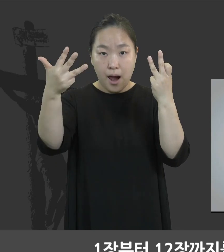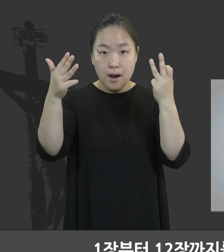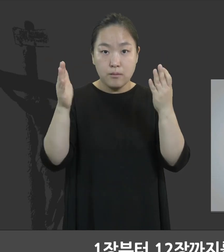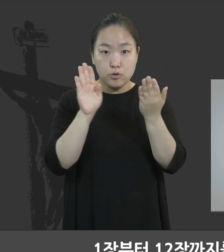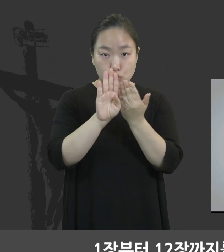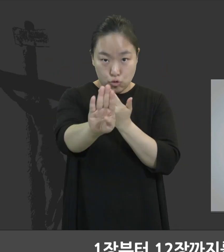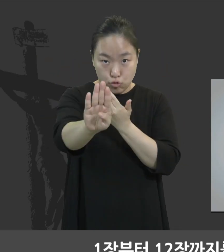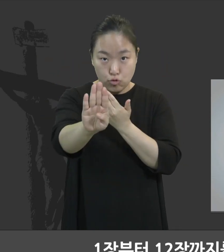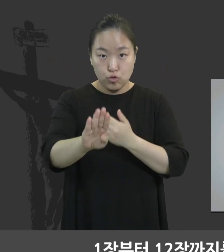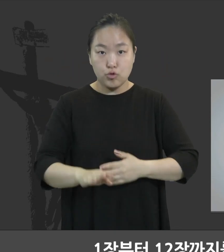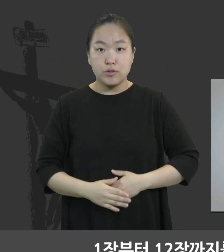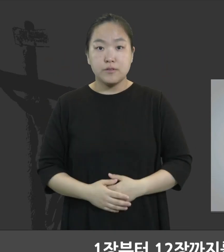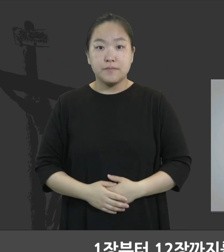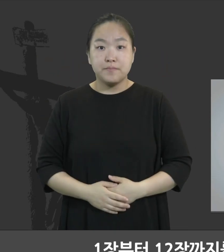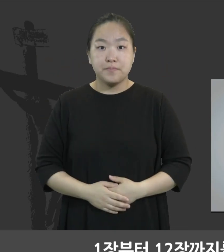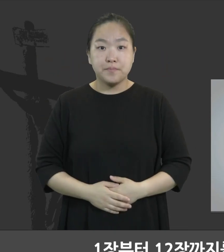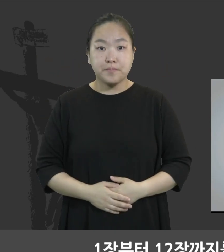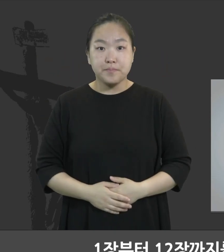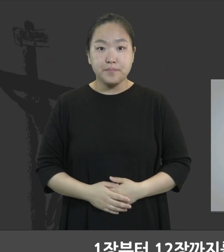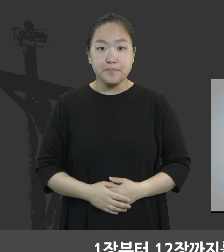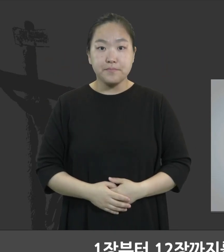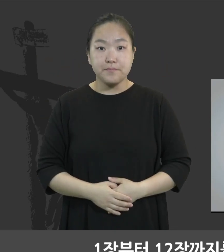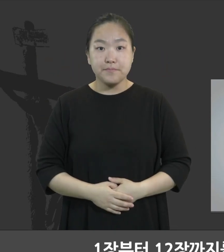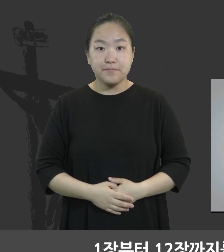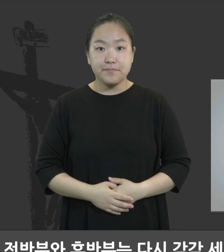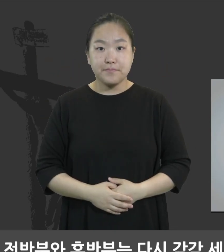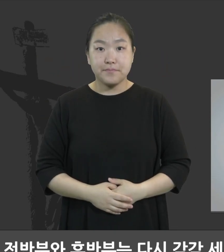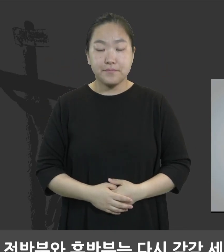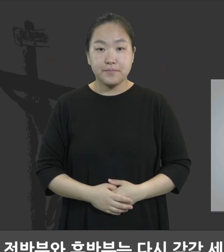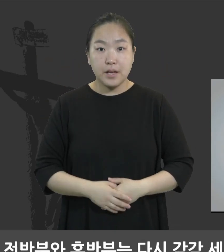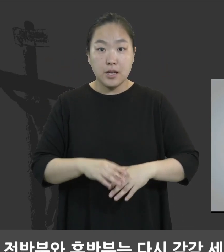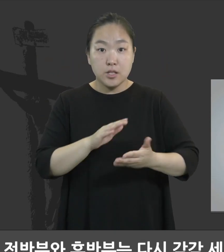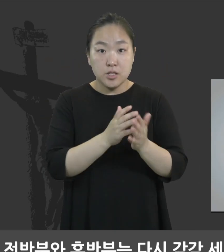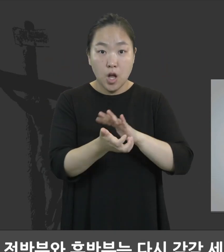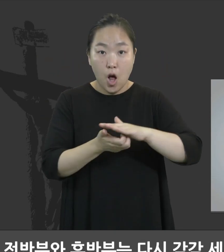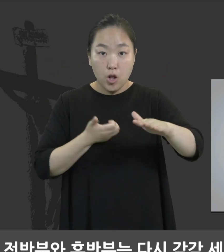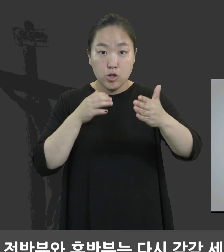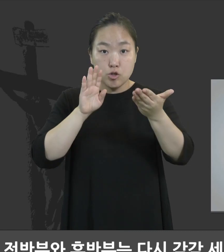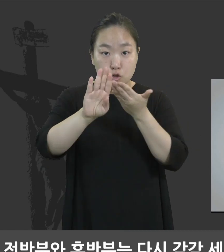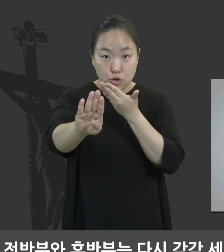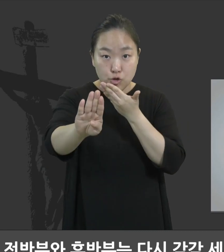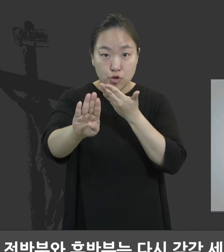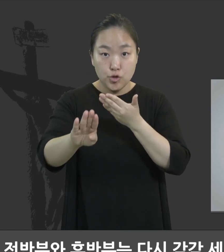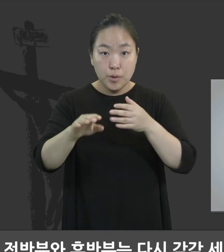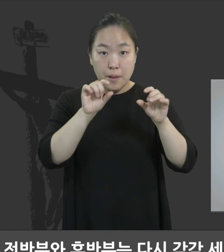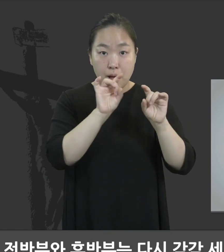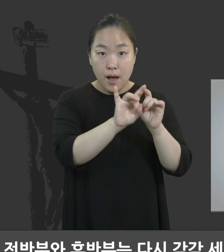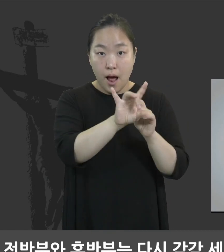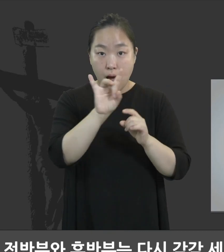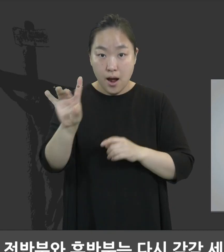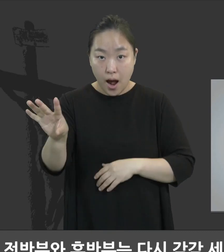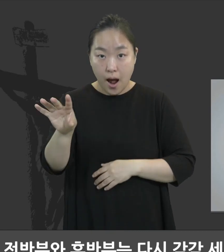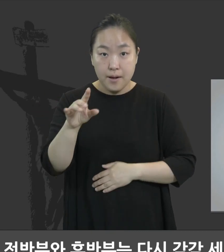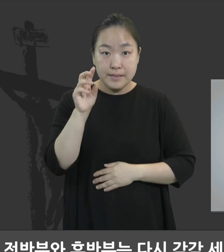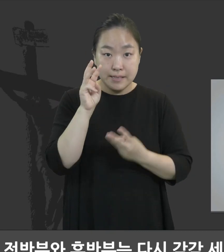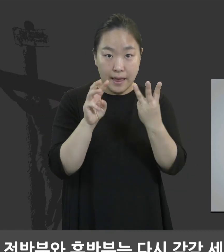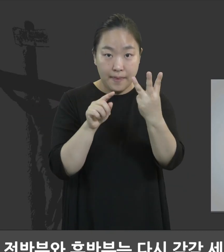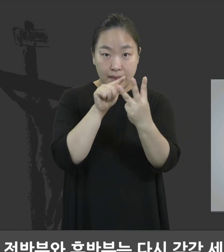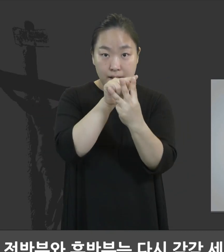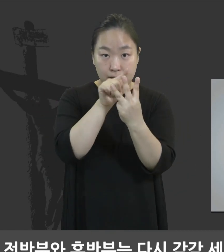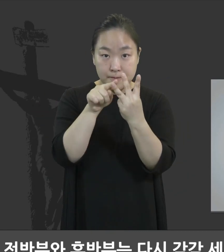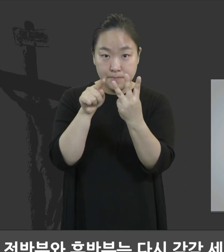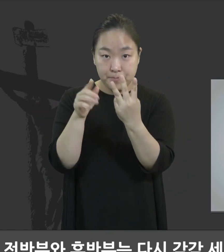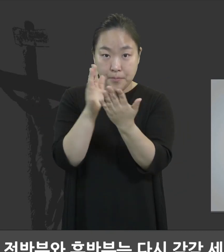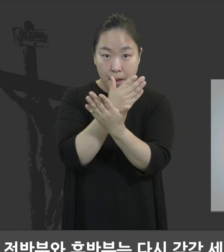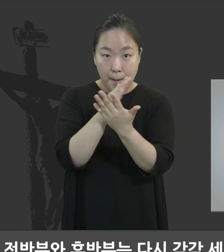13장부터 28장까지를 후반부로 나누는 것이죠. 전반부와 후반부는 다시 각각 3단락으로 나눌 수